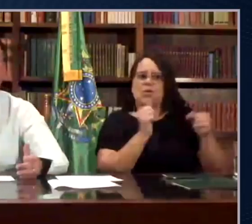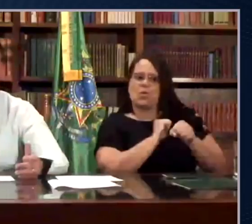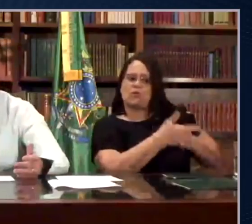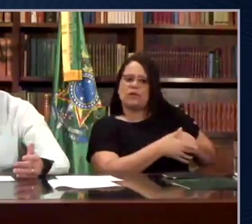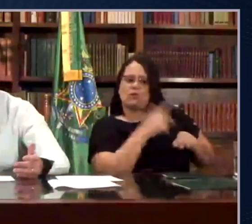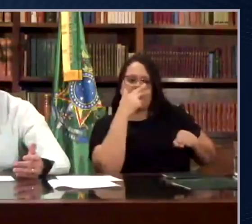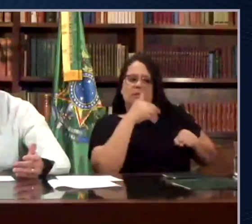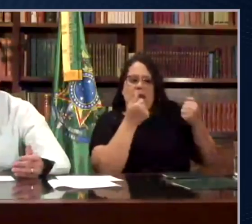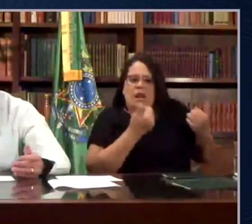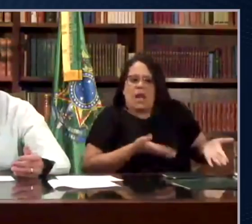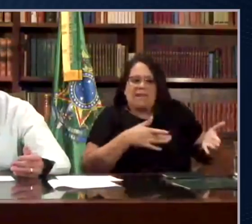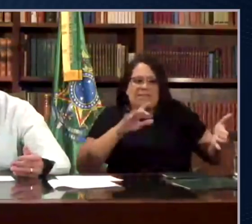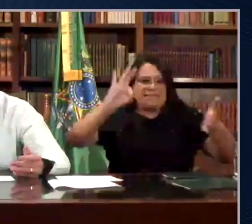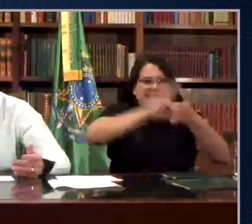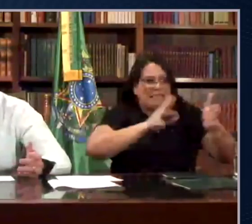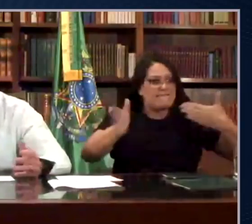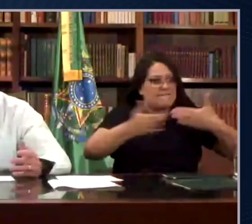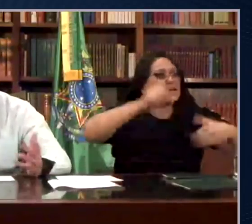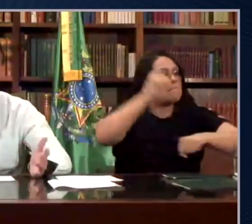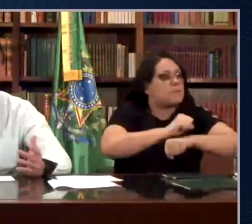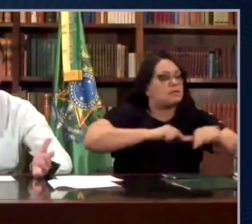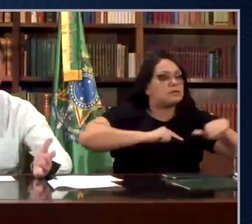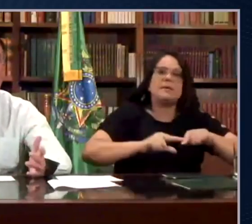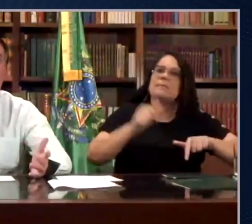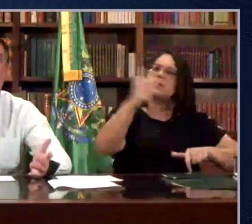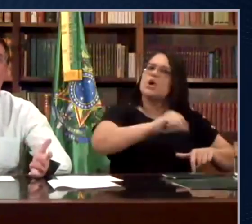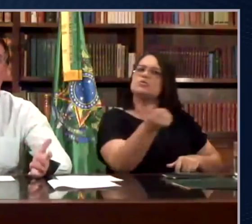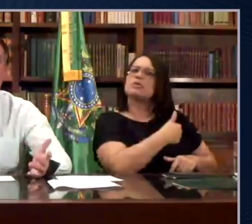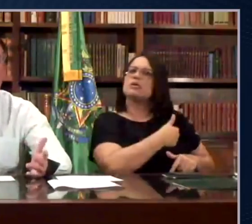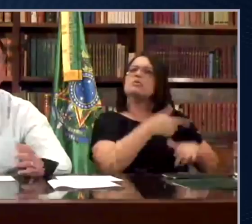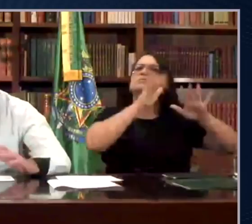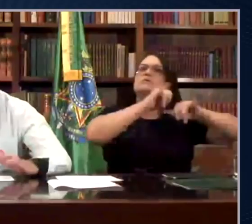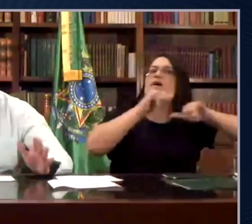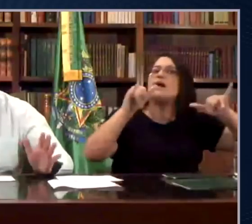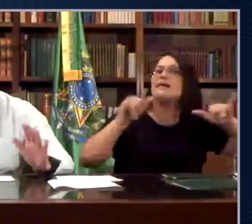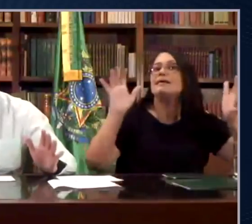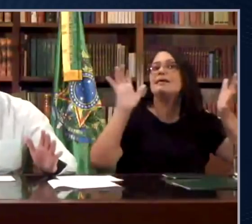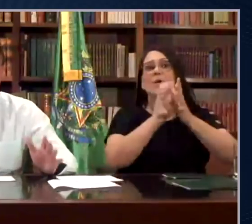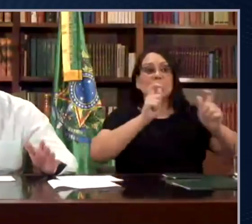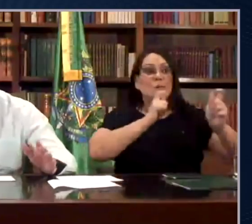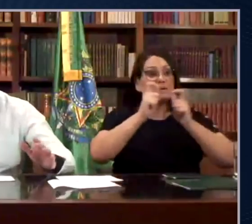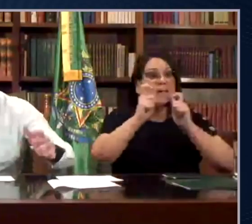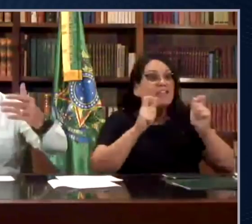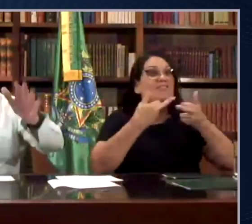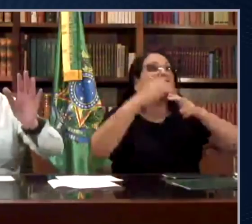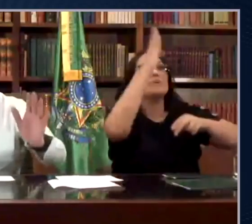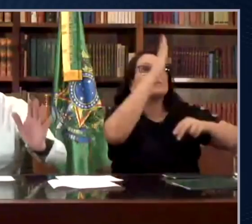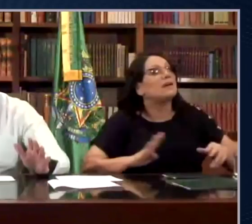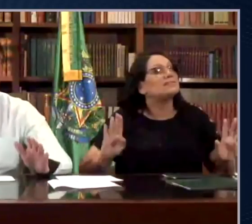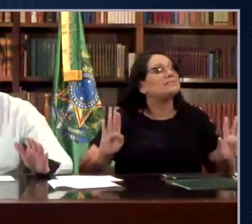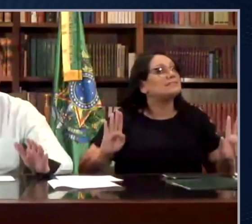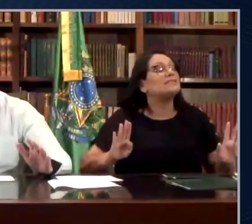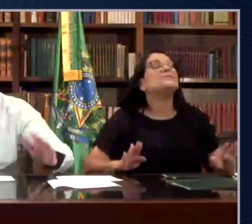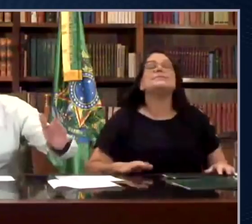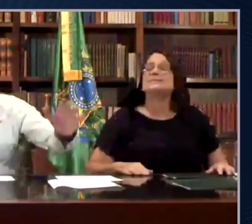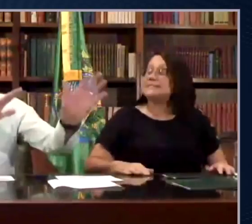vírus. É isso que eu tenho falado o tempo todo e sou massacrado por grande parte da imprensa brasileira. Para mim seria muito mais cômodo eu nem estar dando